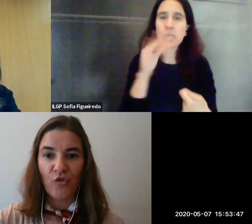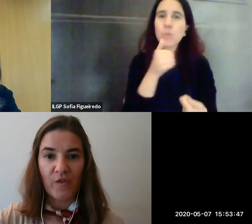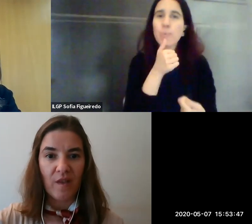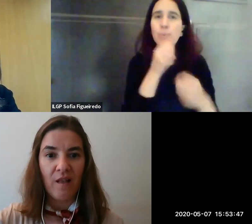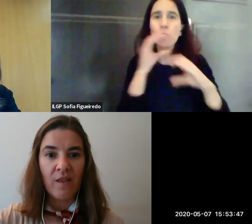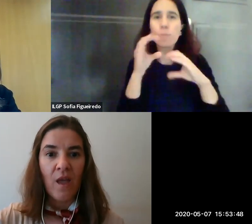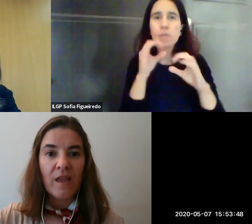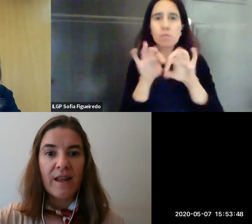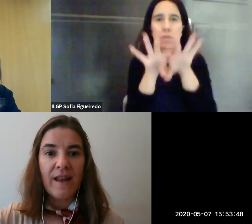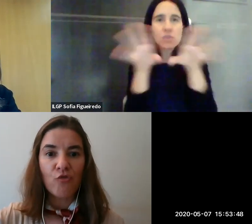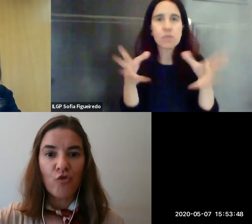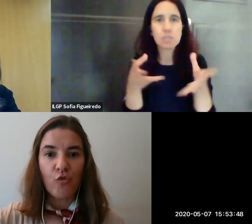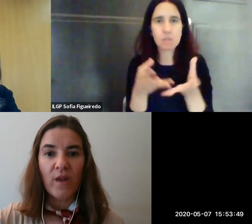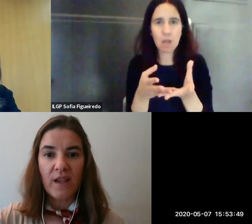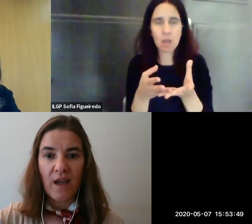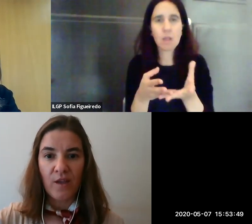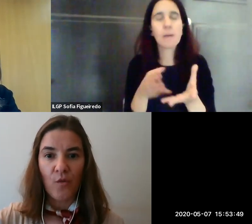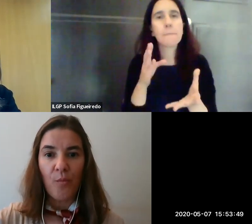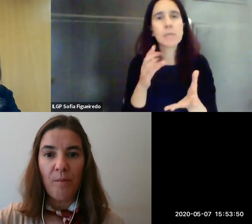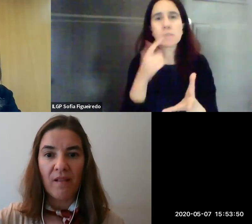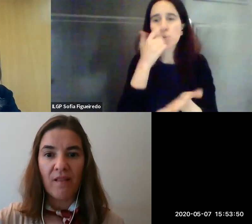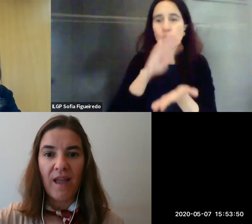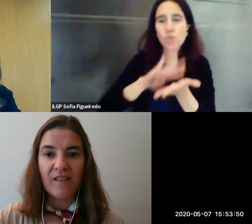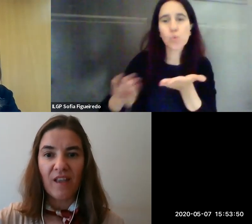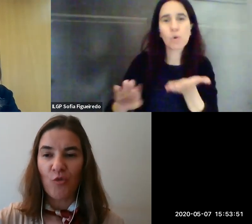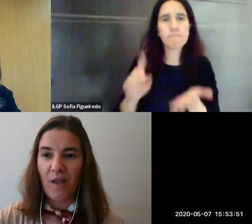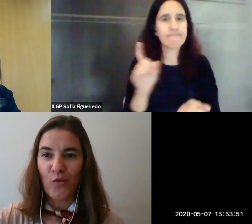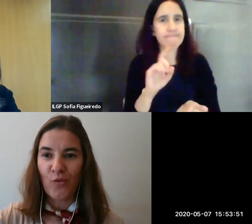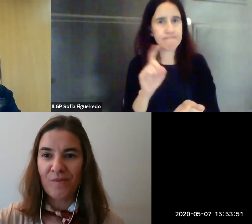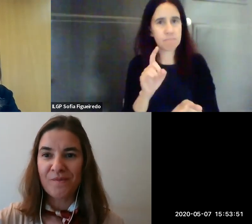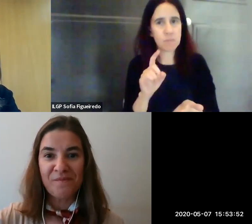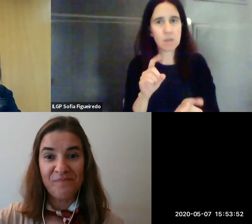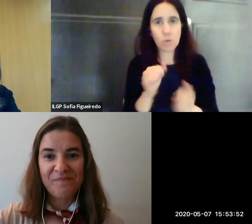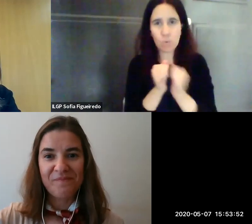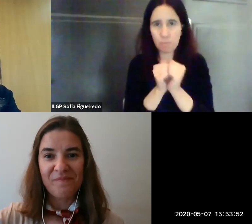comunicação transversal que não exclua ninguém? O papel ainda tem espaço?